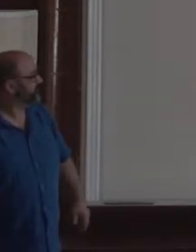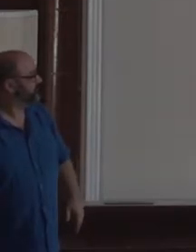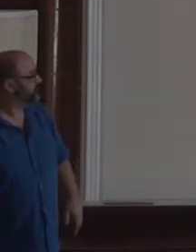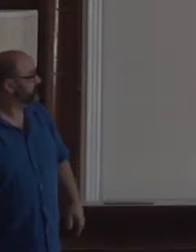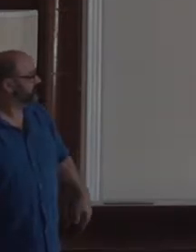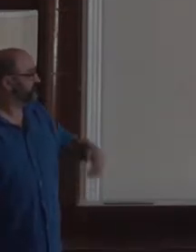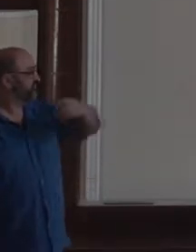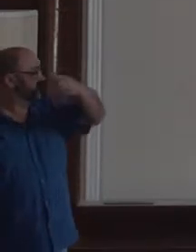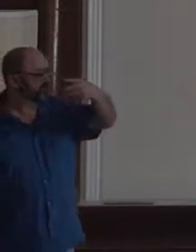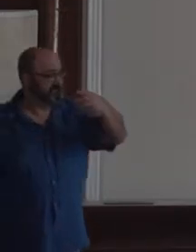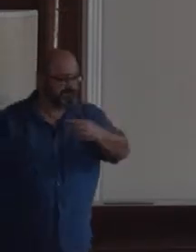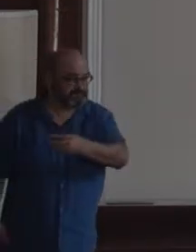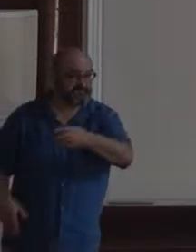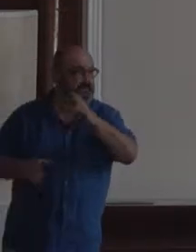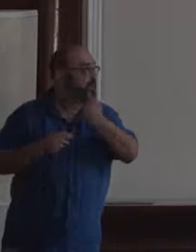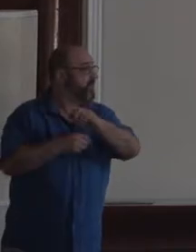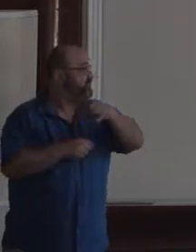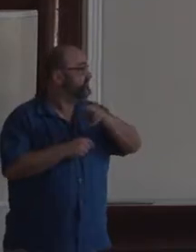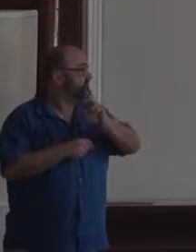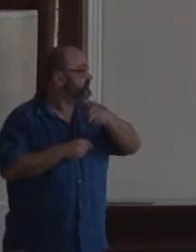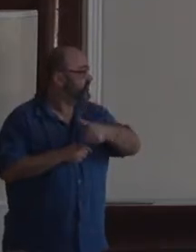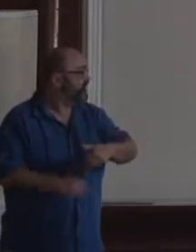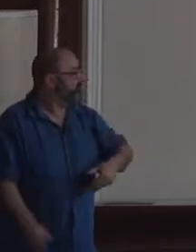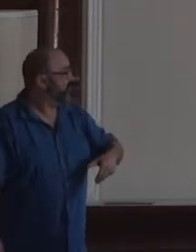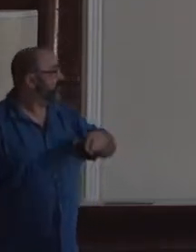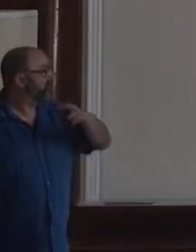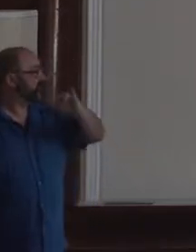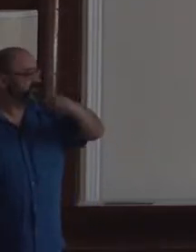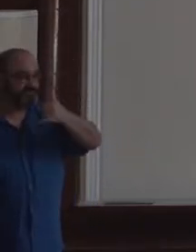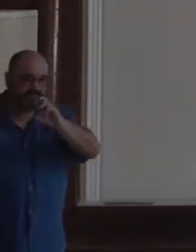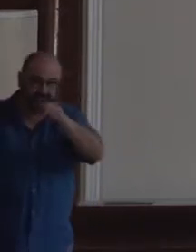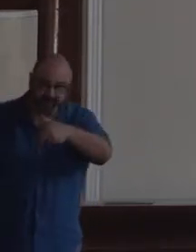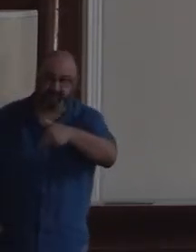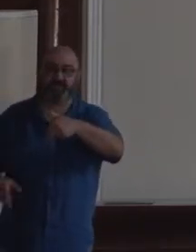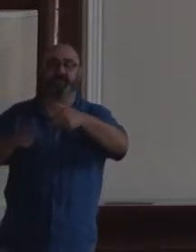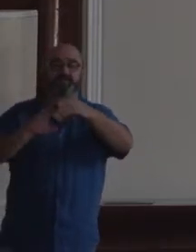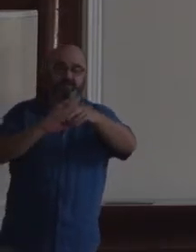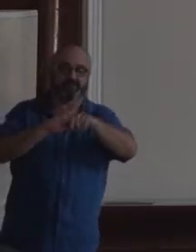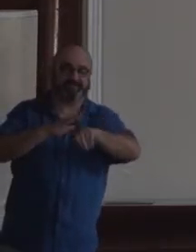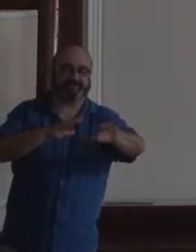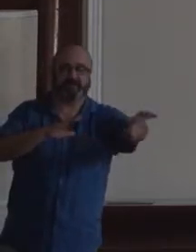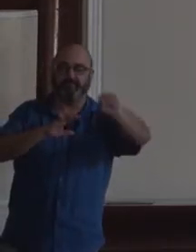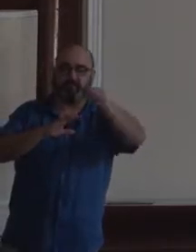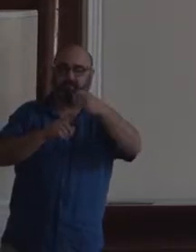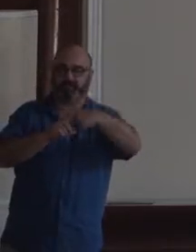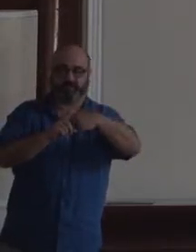qui récupère du JSON et qui dans la réponse va aller chercher la température.